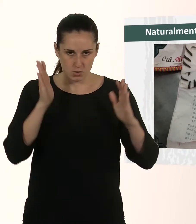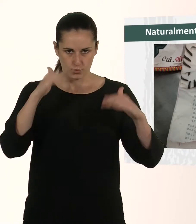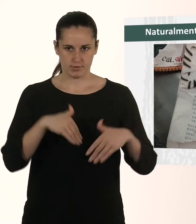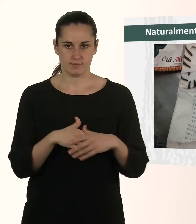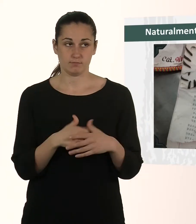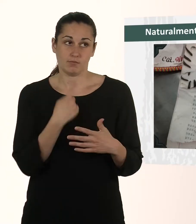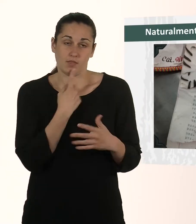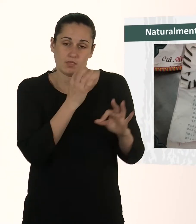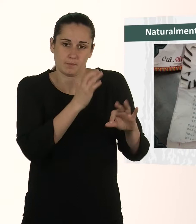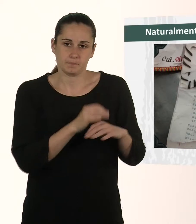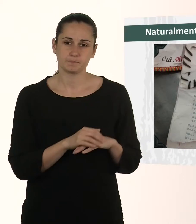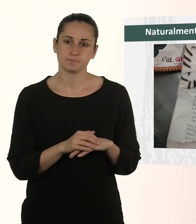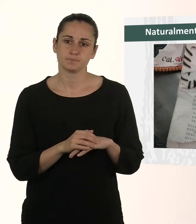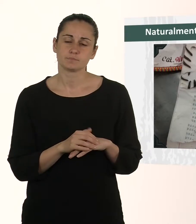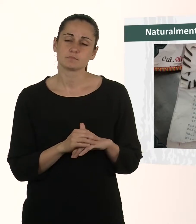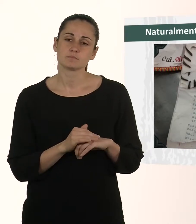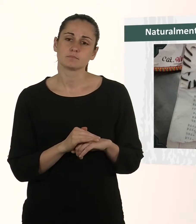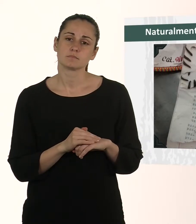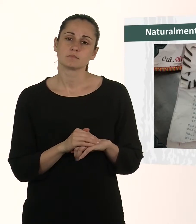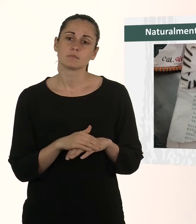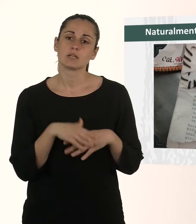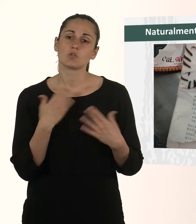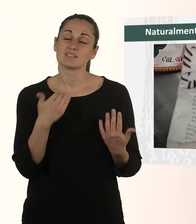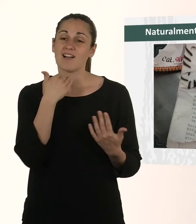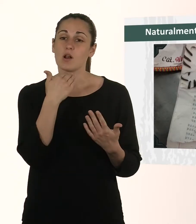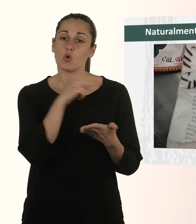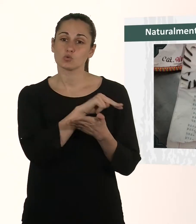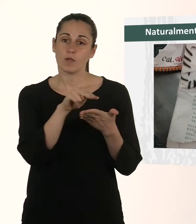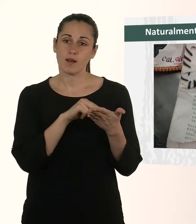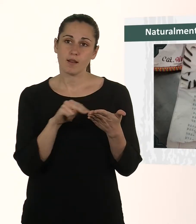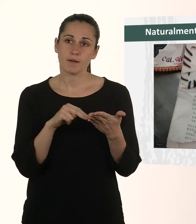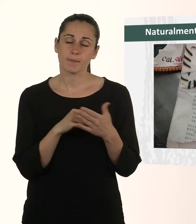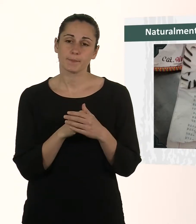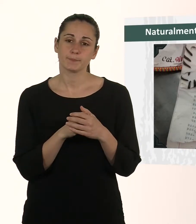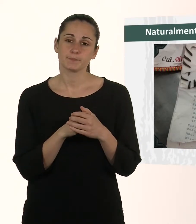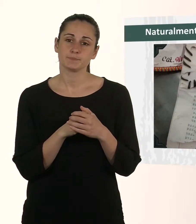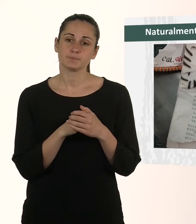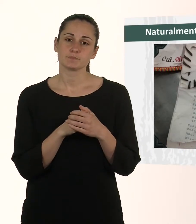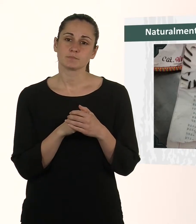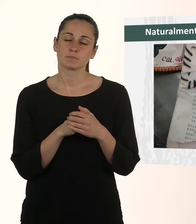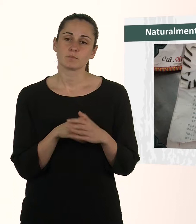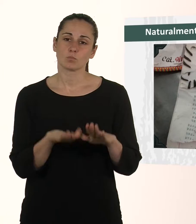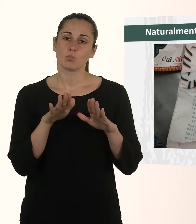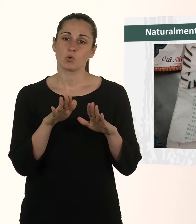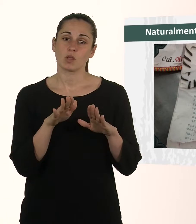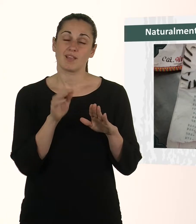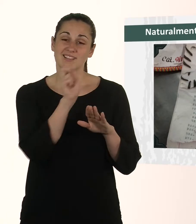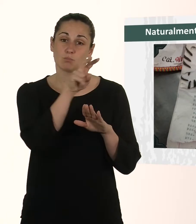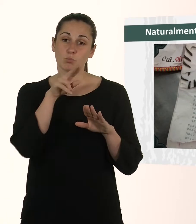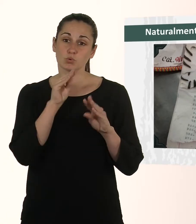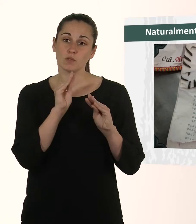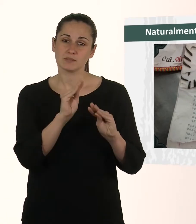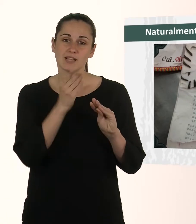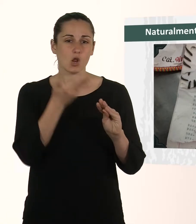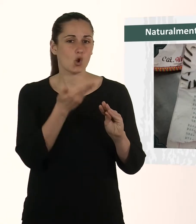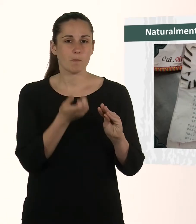Y os voy a leer algunas cosas, ¿vale? Porque desde esta perspectiva lo más importante,